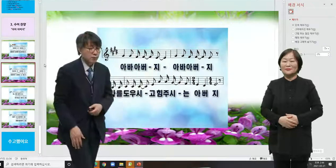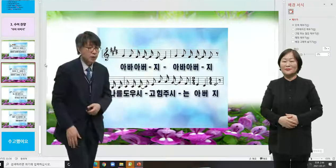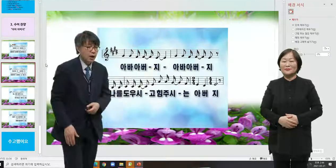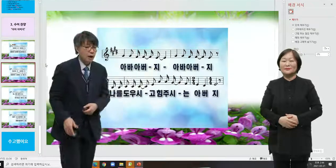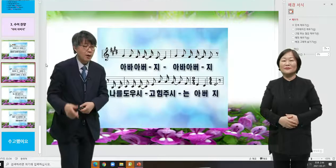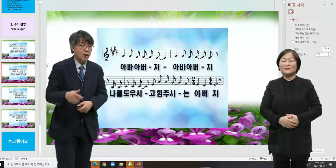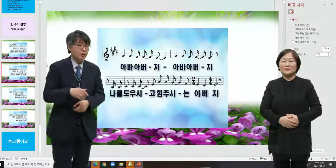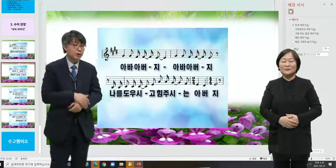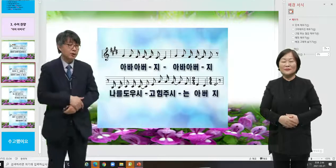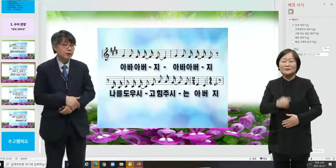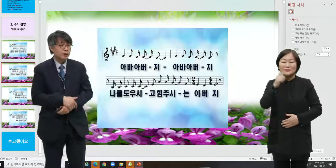아바